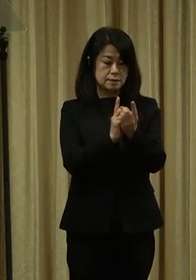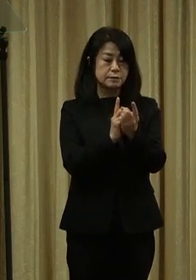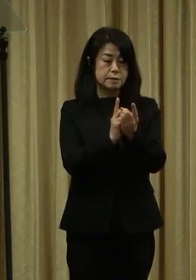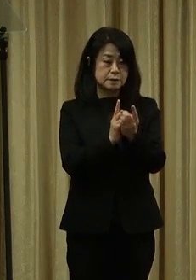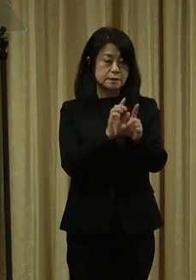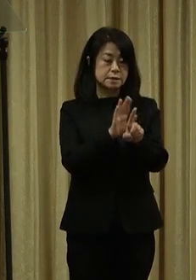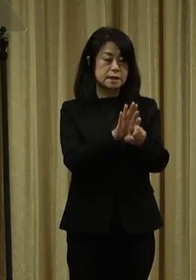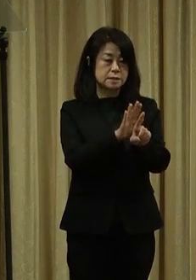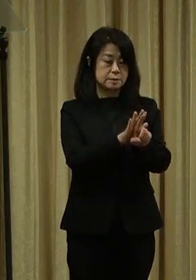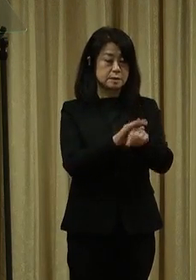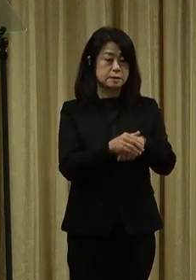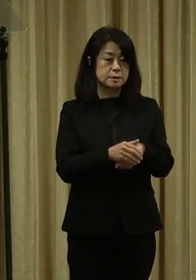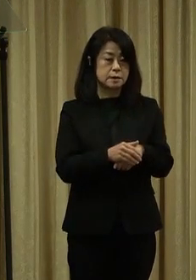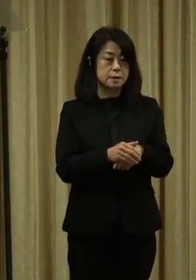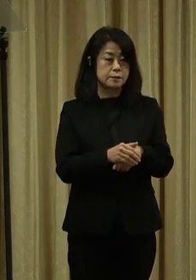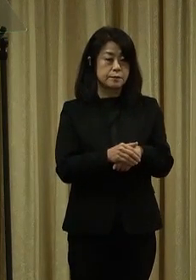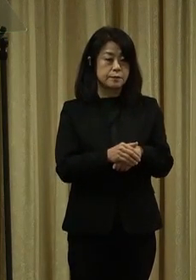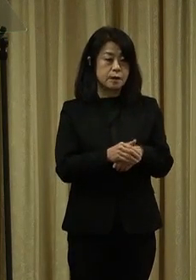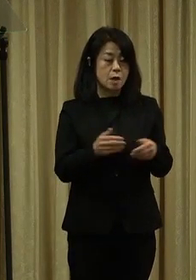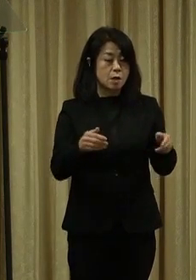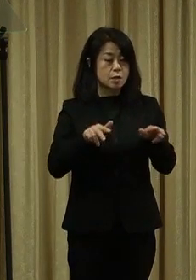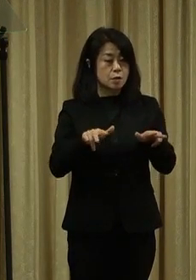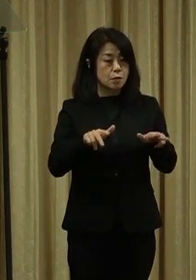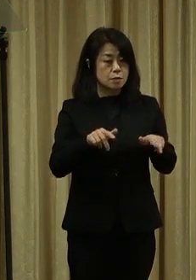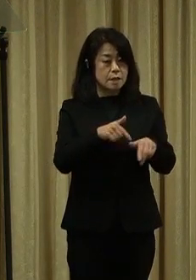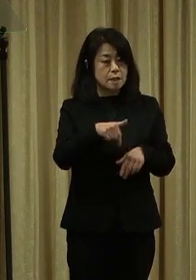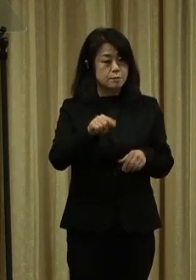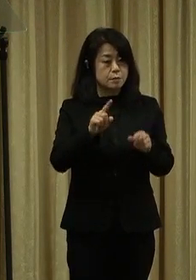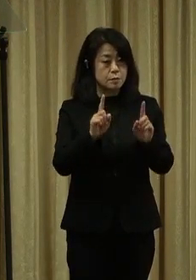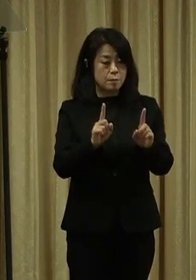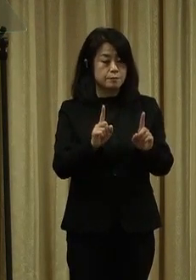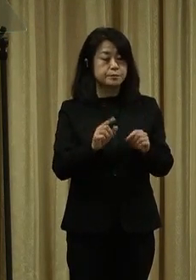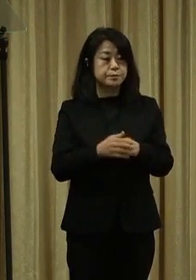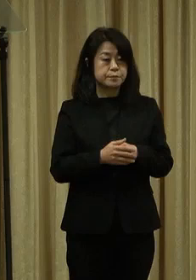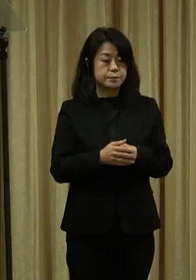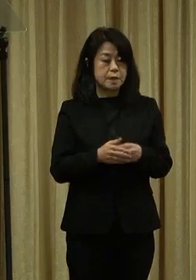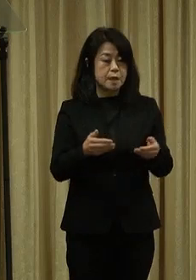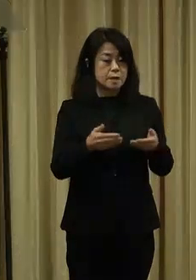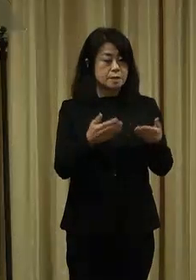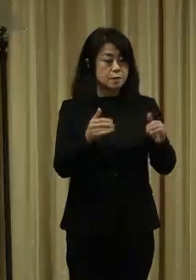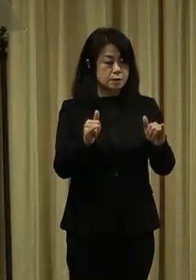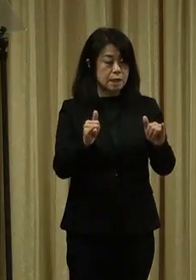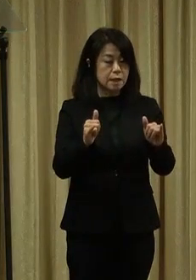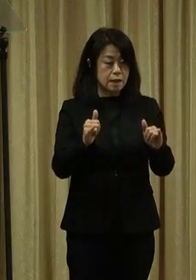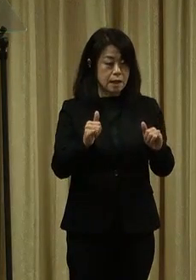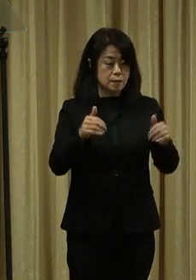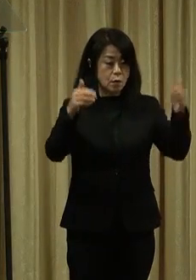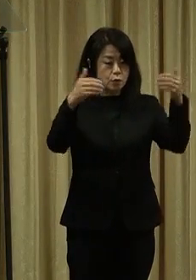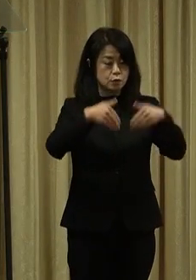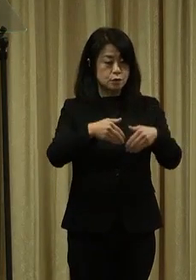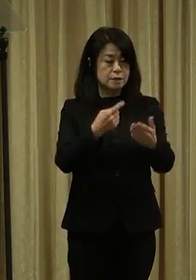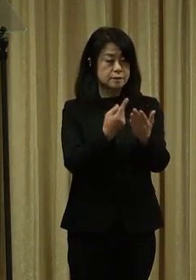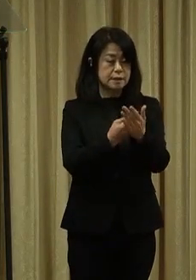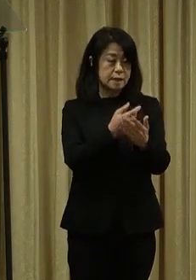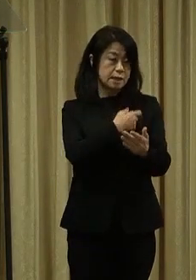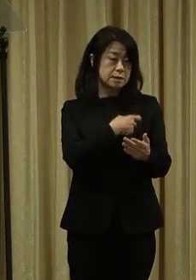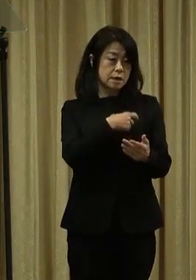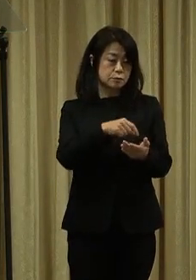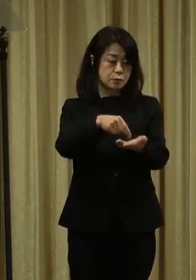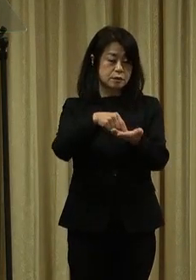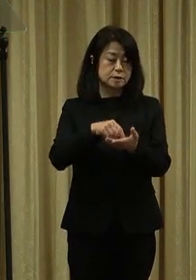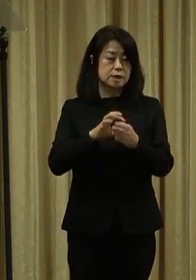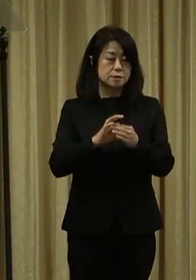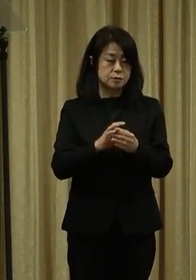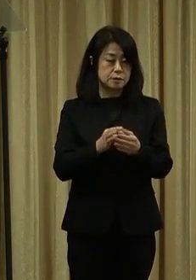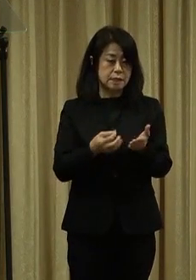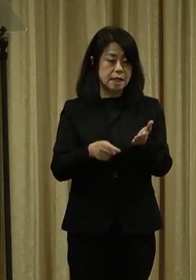。次に行政部門についてです。まず事業者からの入札参加資格の申請について、添